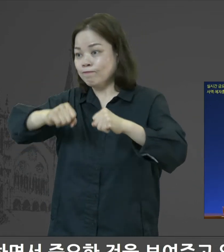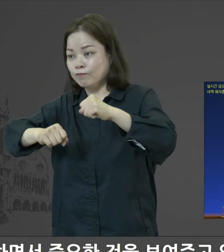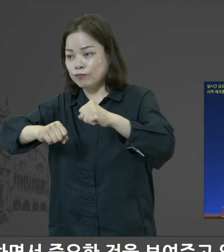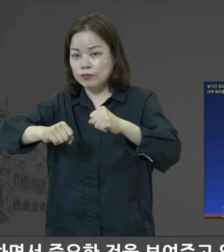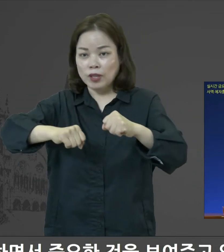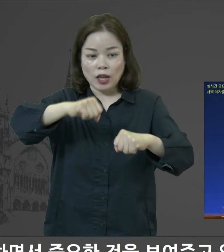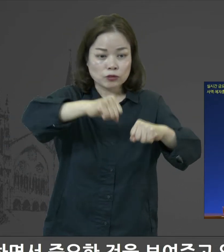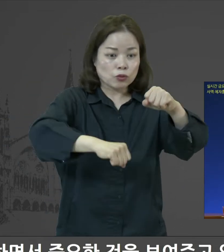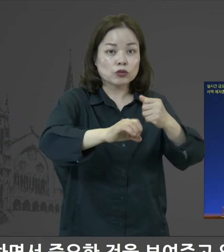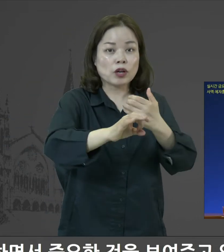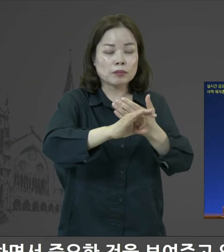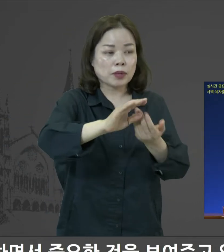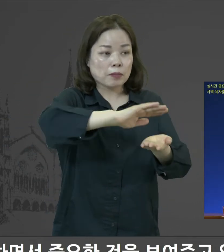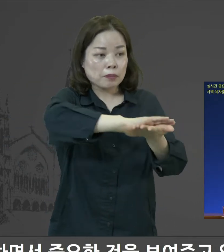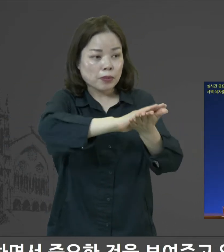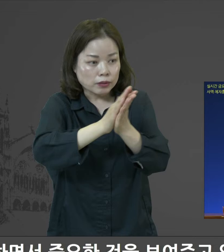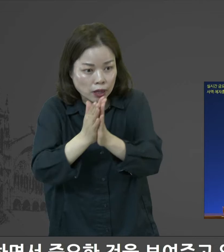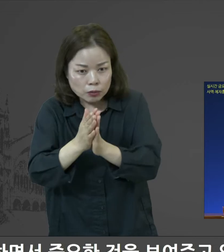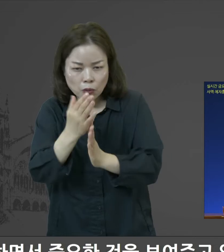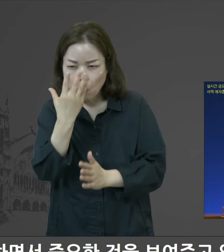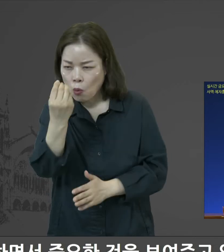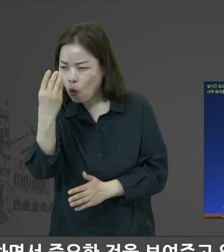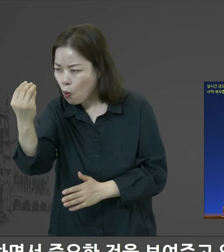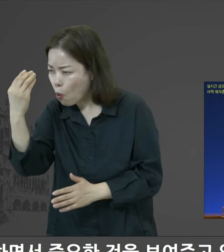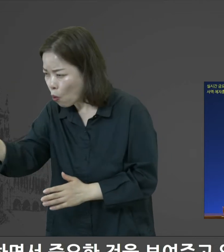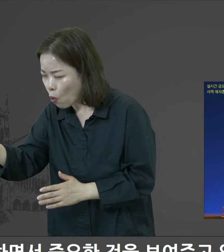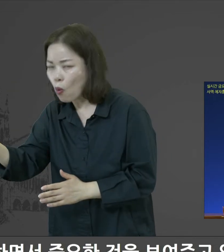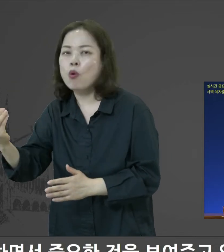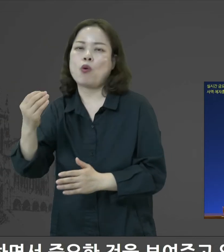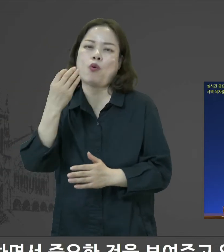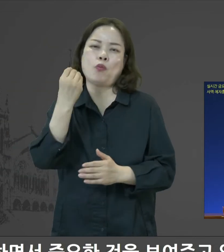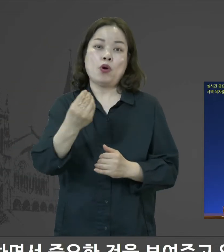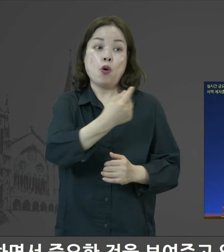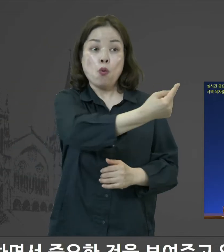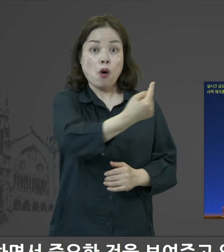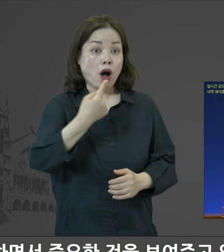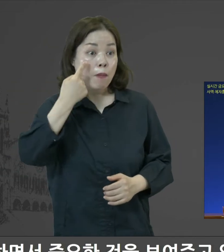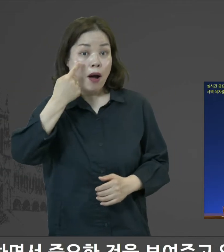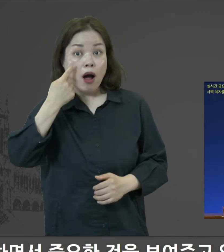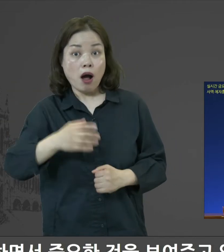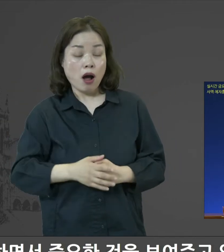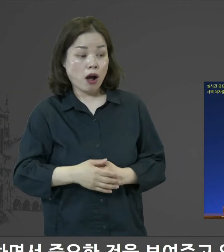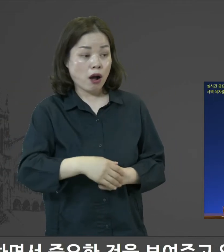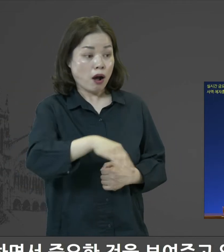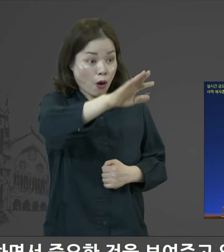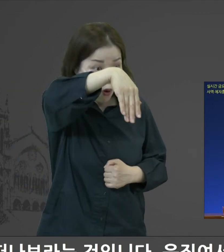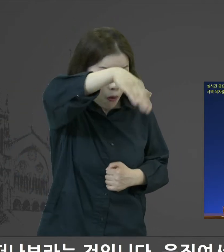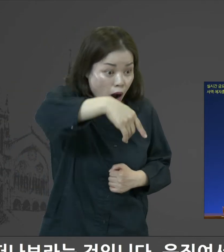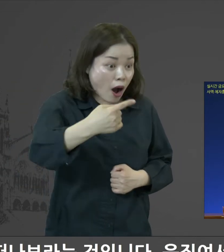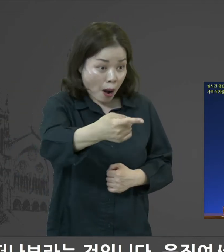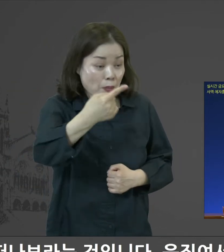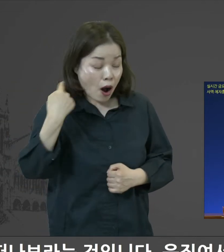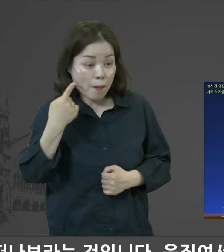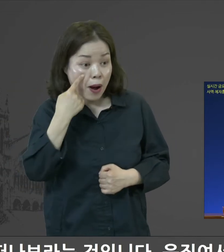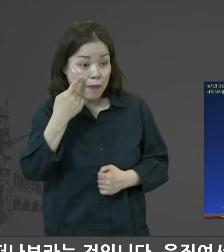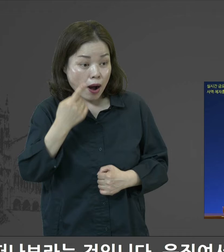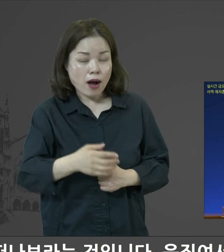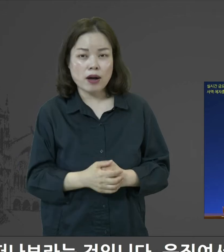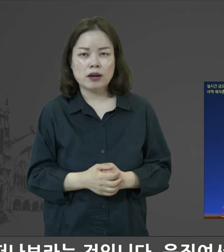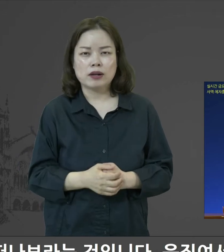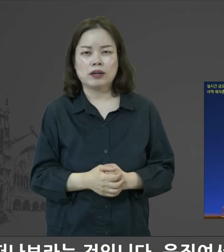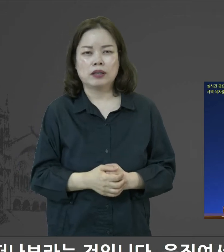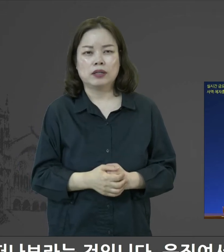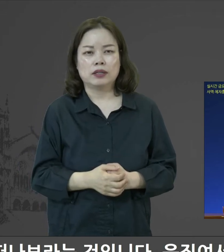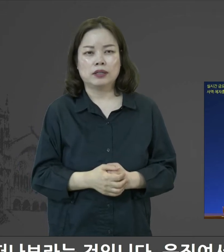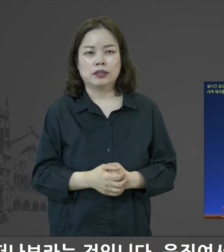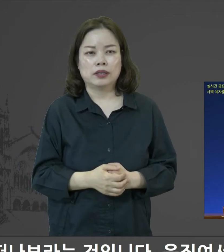바꿔보면 보이는 것들이 생긴다는 겁니다. 그래서 와서 보라, 이 보라라는 게 참 중요한